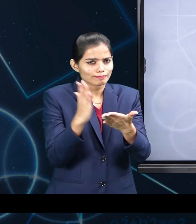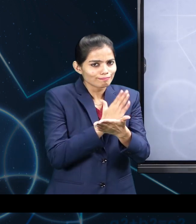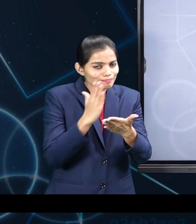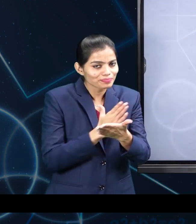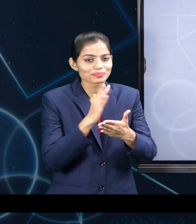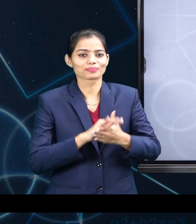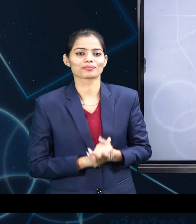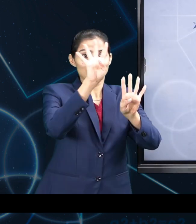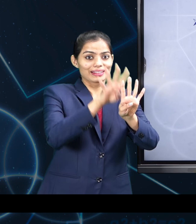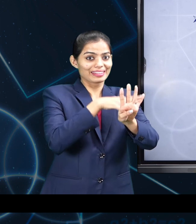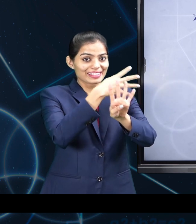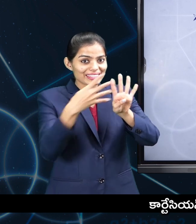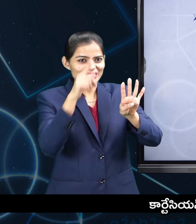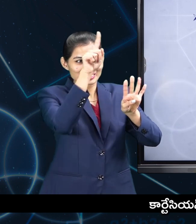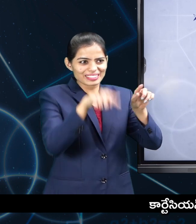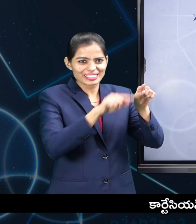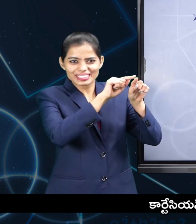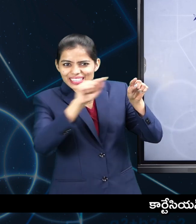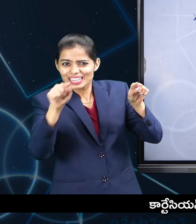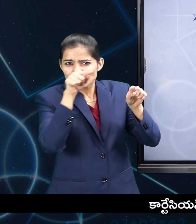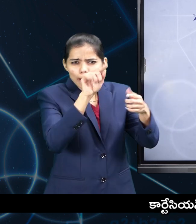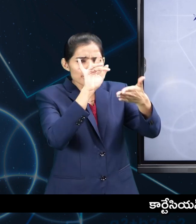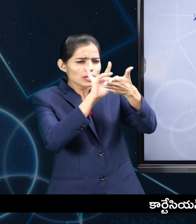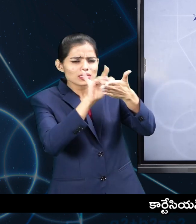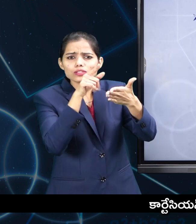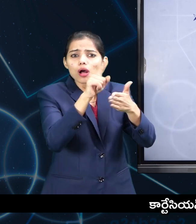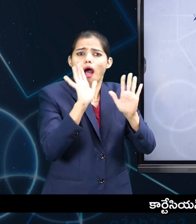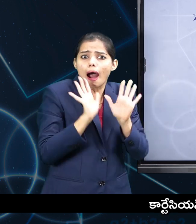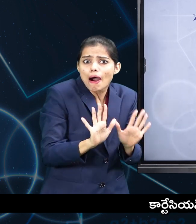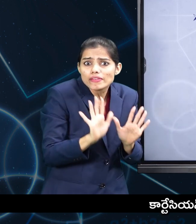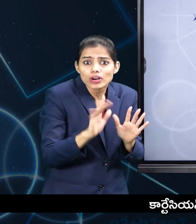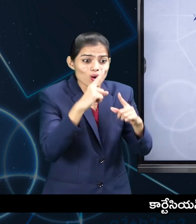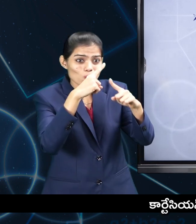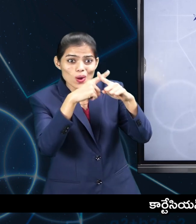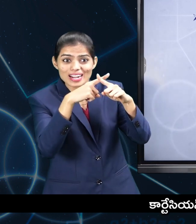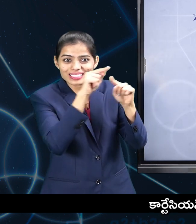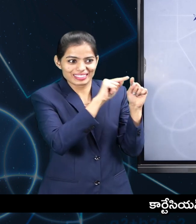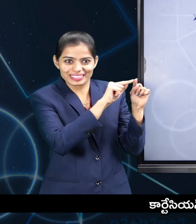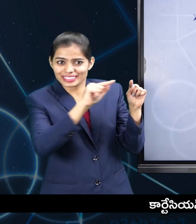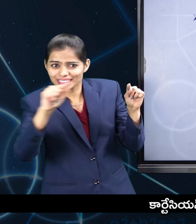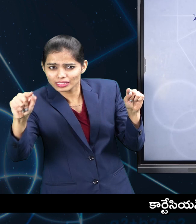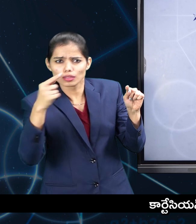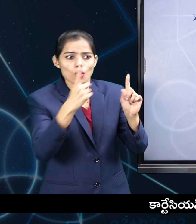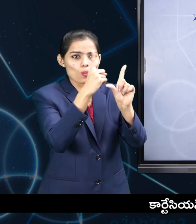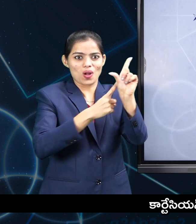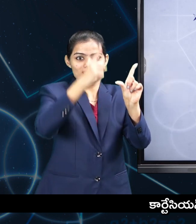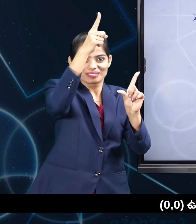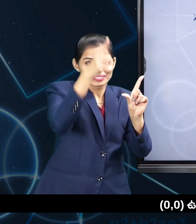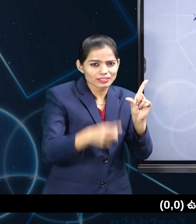గుర్తుంచుకోవలసిన పాయింట్లు: కార్టీసియన్ x అక్షం, y అక్షం మరియు మూలాన్ని 0,